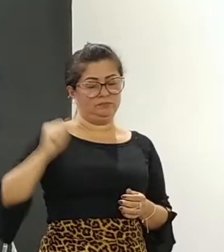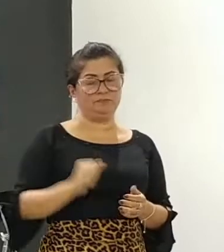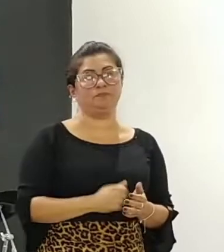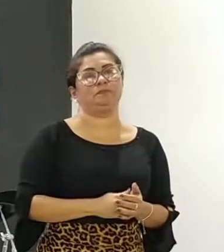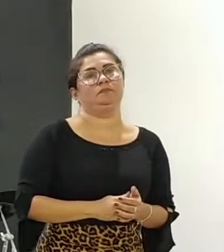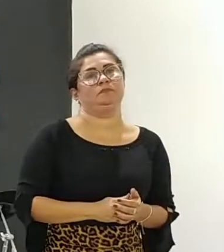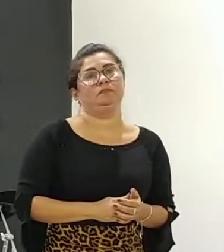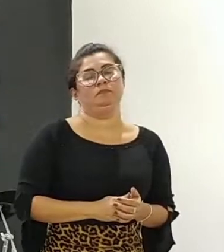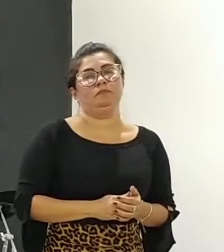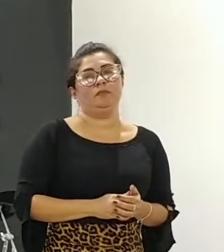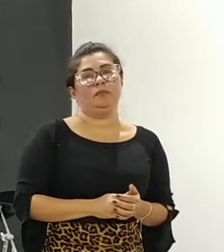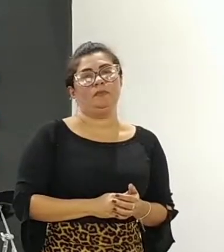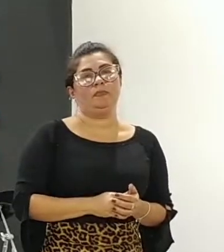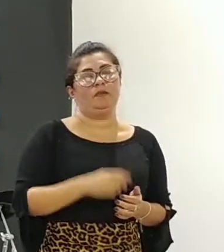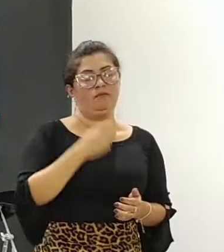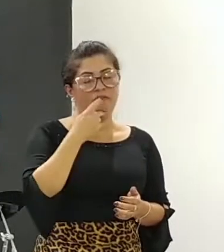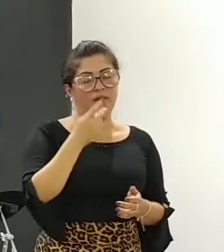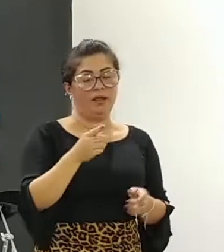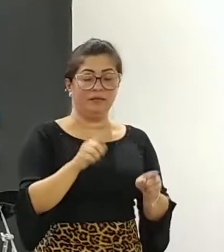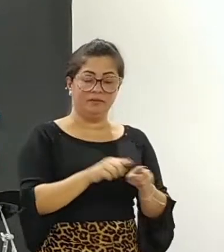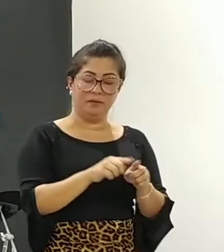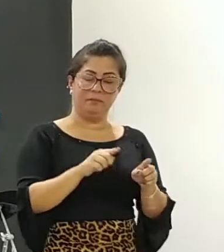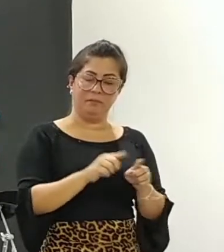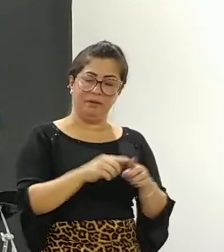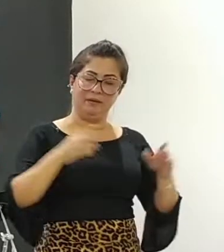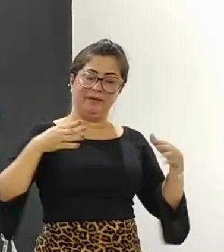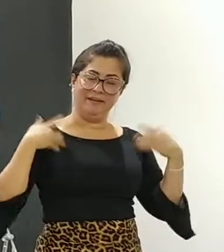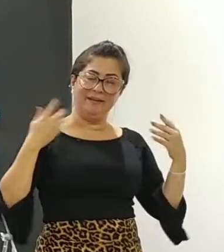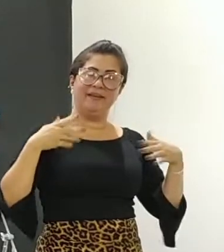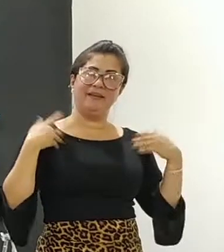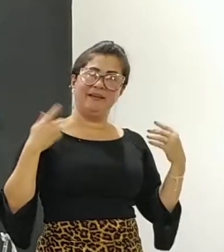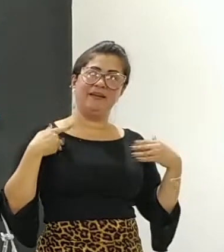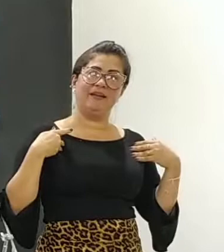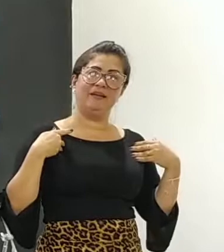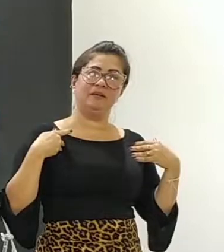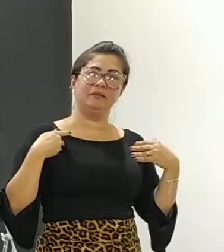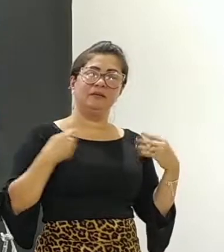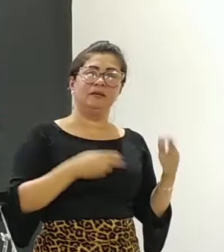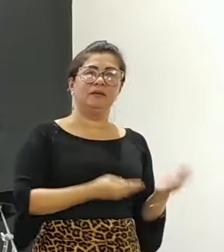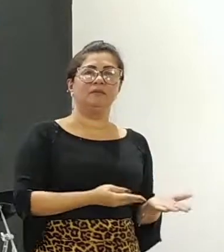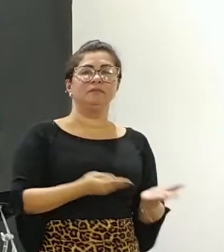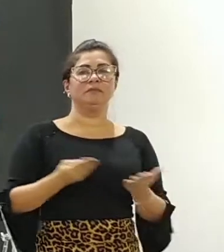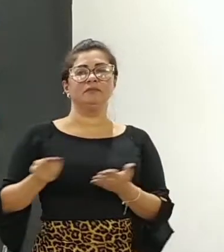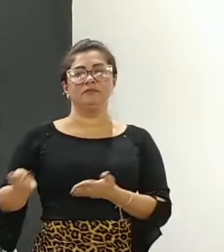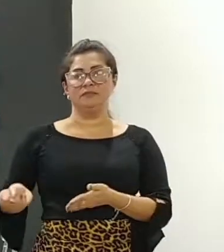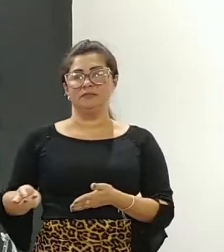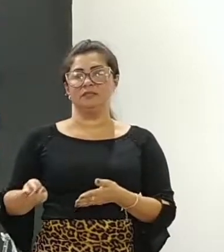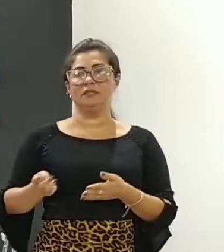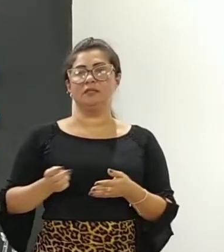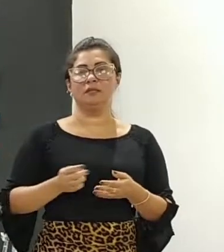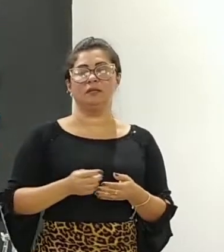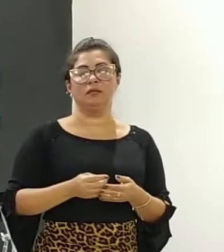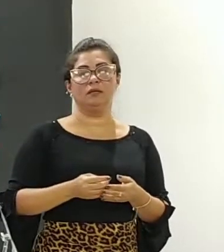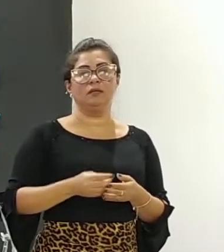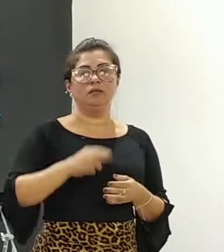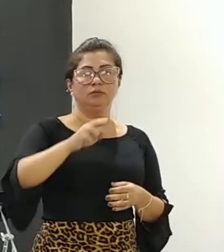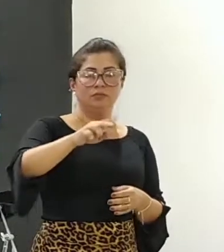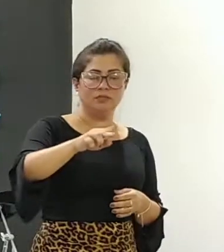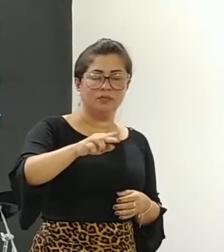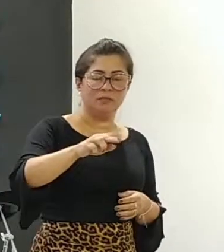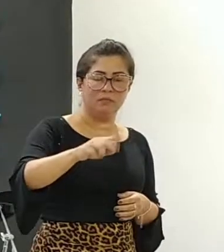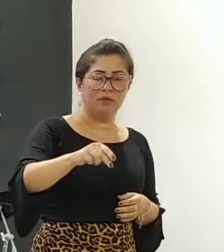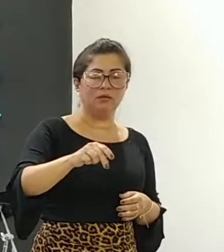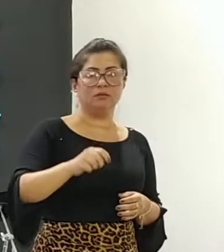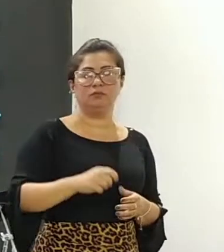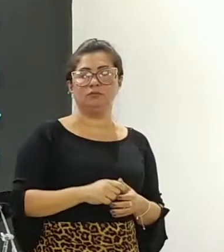isso, eu não posso deixar de dizer também, de me alegrar com os irmãos pela visita, que já não é mais tão visita assim, de alguns irmãos.